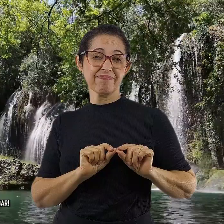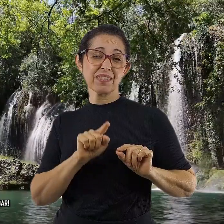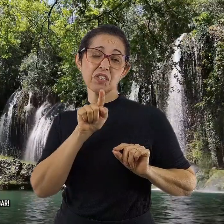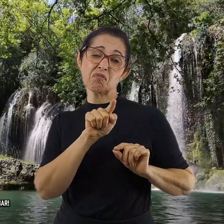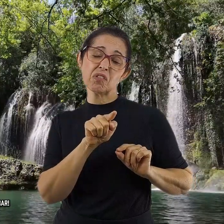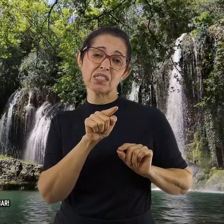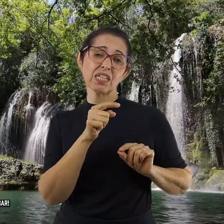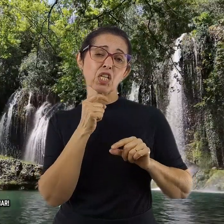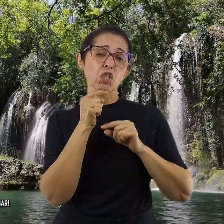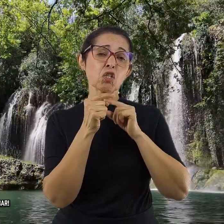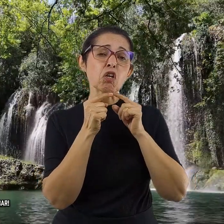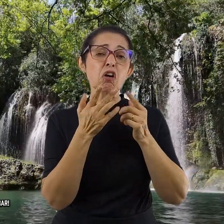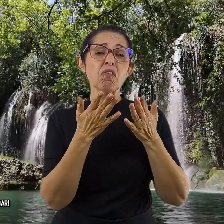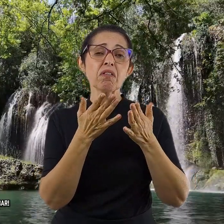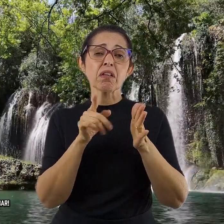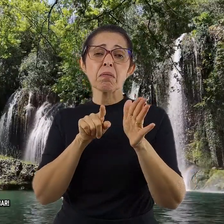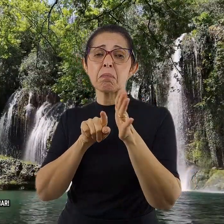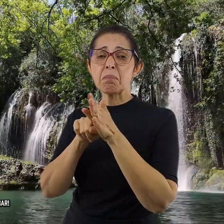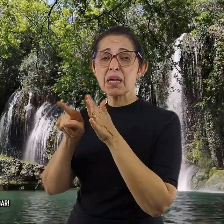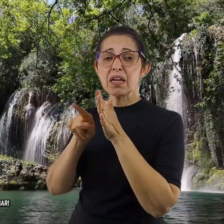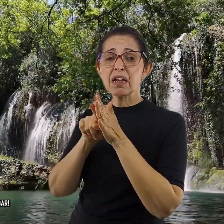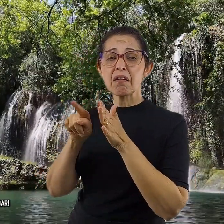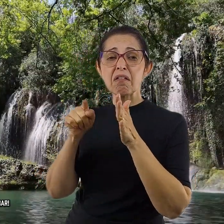e tem se perguntado ao teu Senhor: